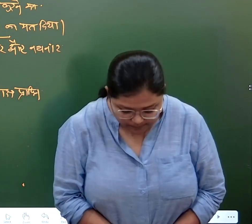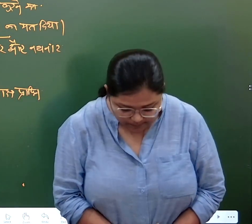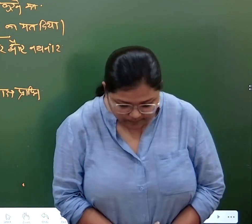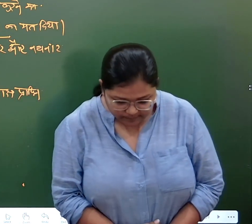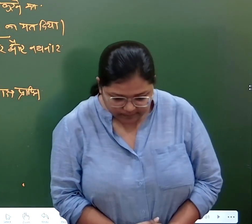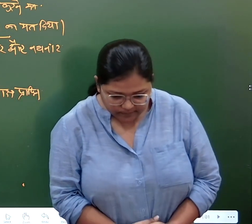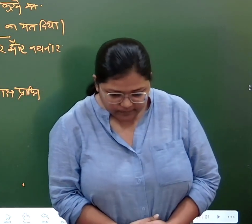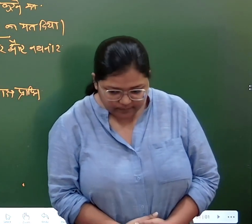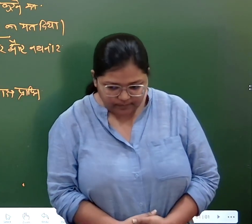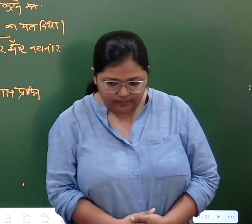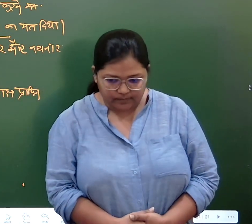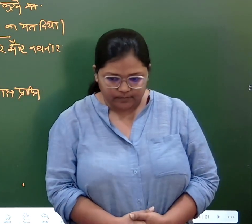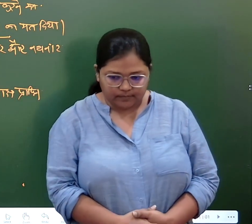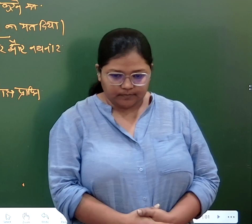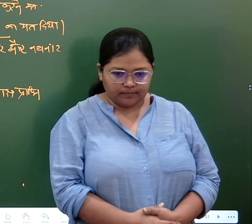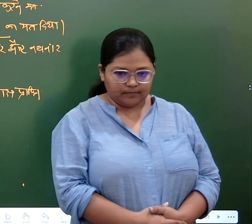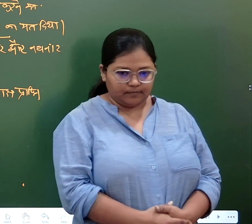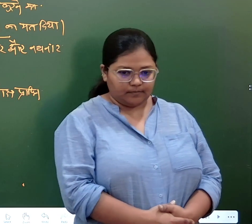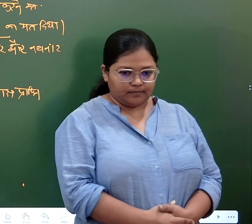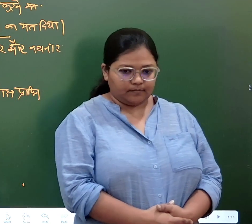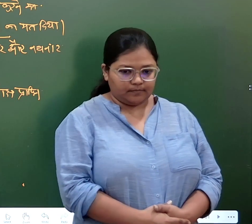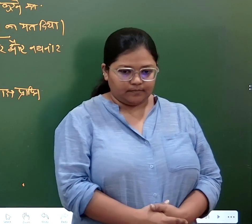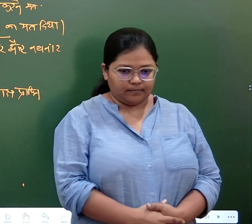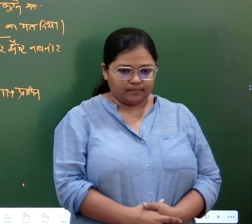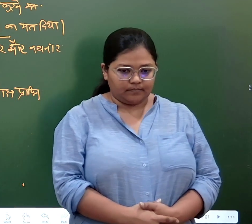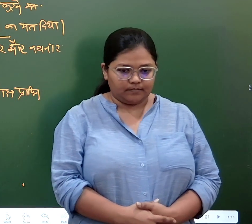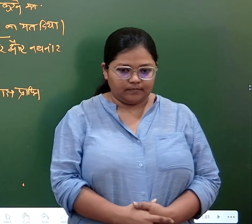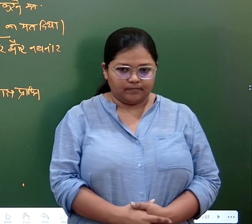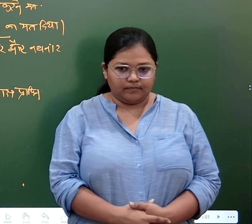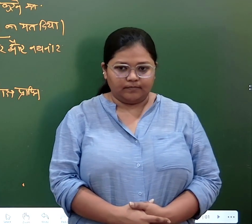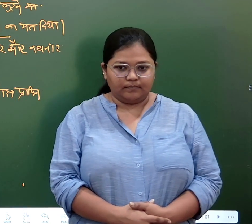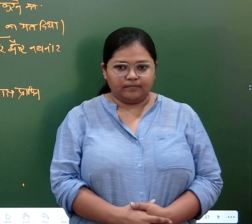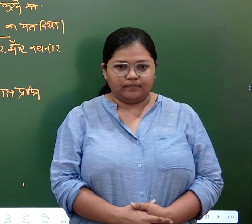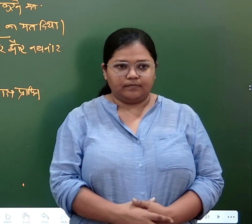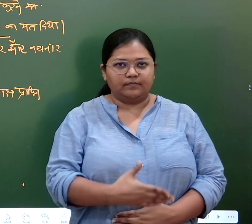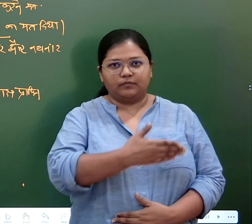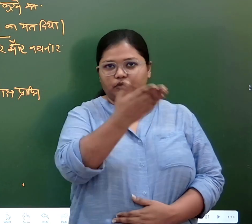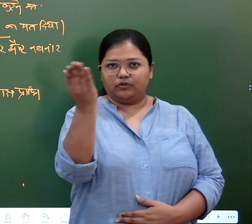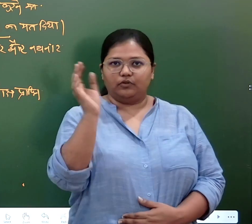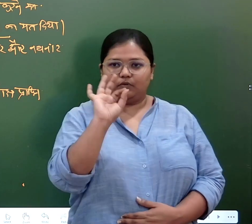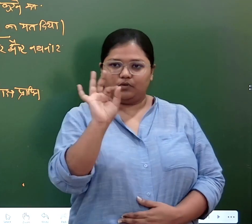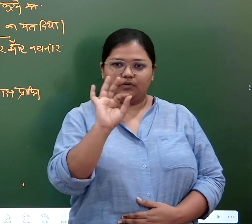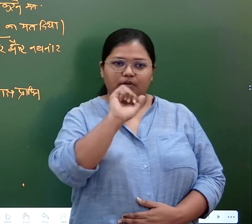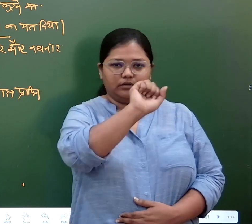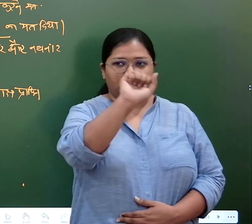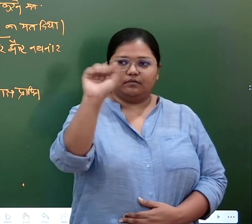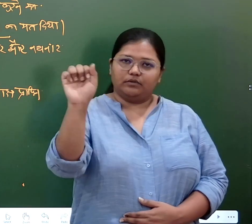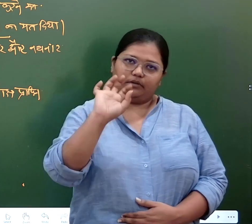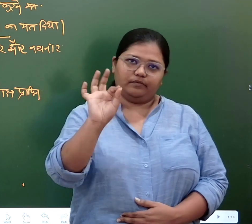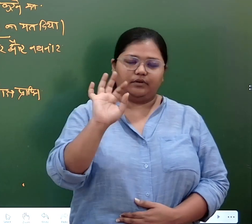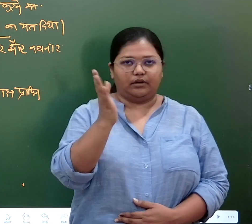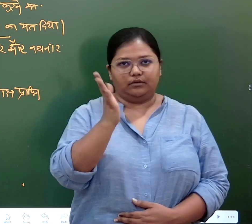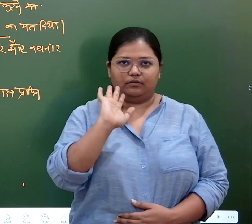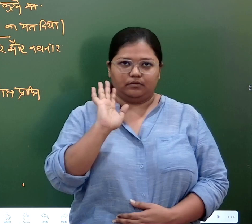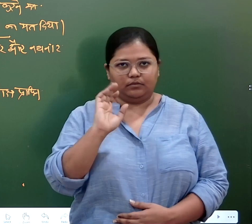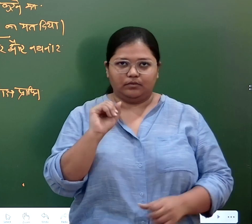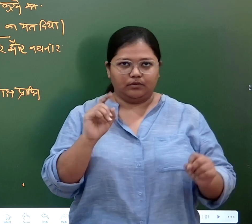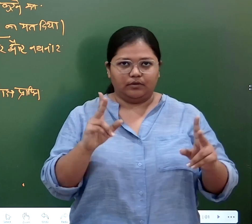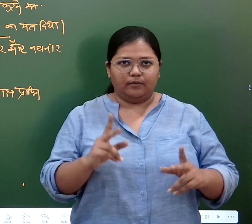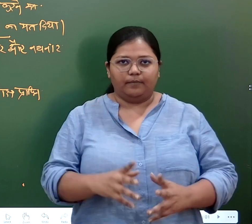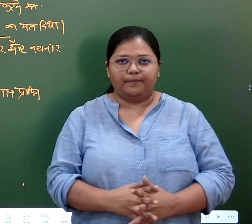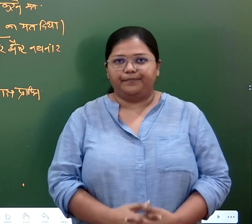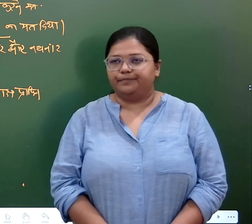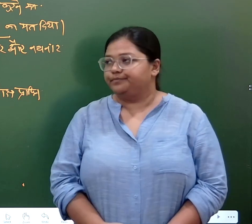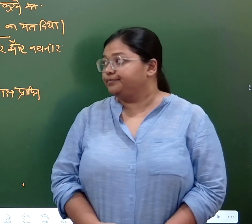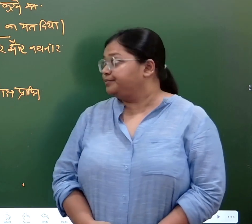तब मोक्ष की प्राप्ति होती है। जितना भी मैं बोल रही हूँ नोट्स आप लोग बना लेना, ठीक है। आत्मा और परमात्मा जब